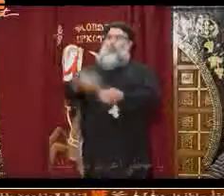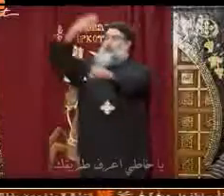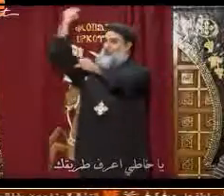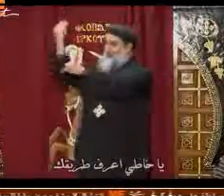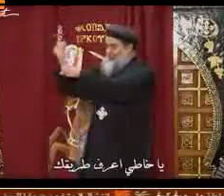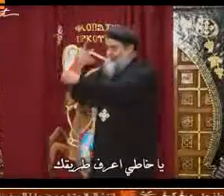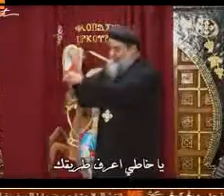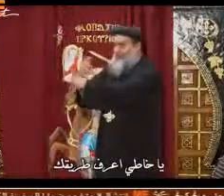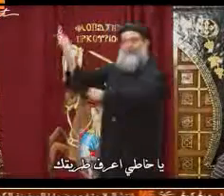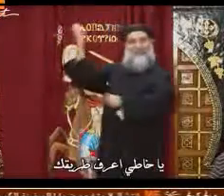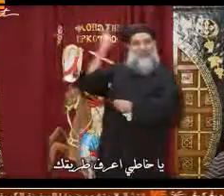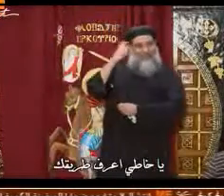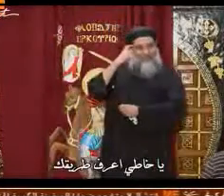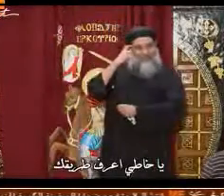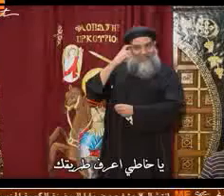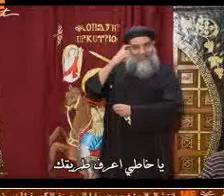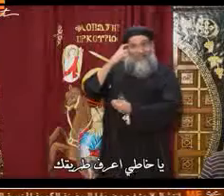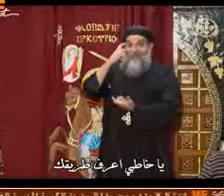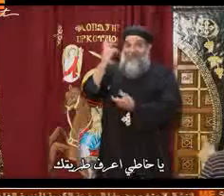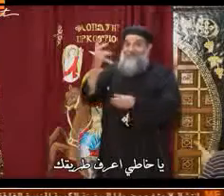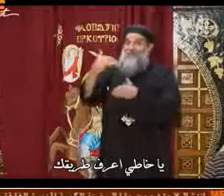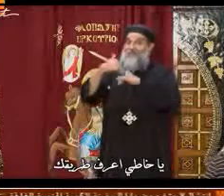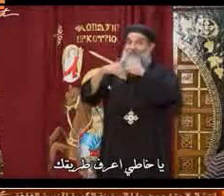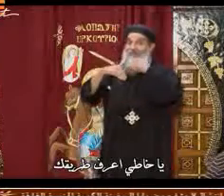يا خاطئ أعرف